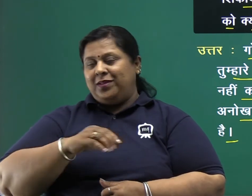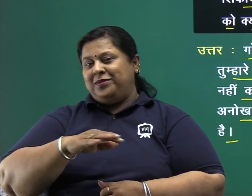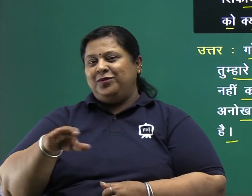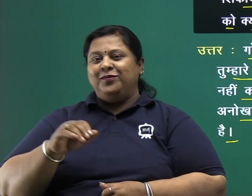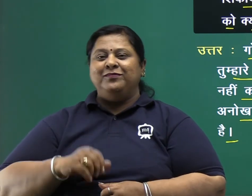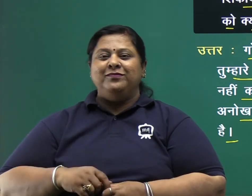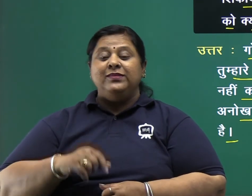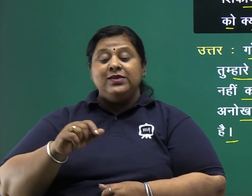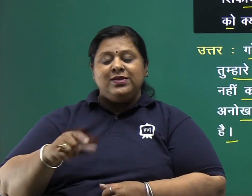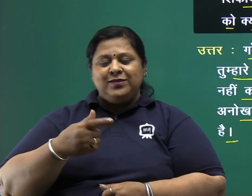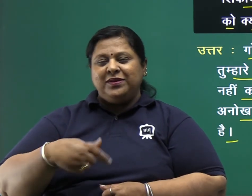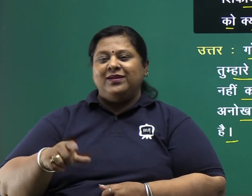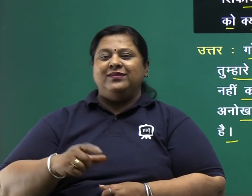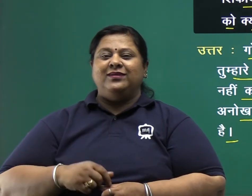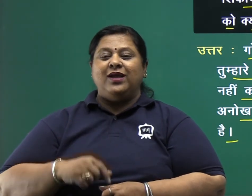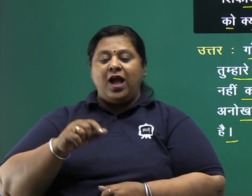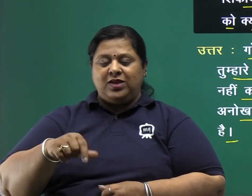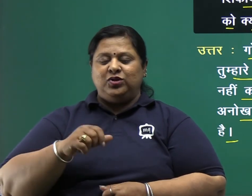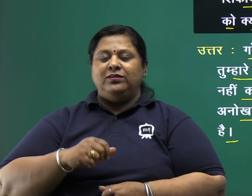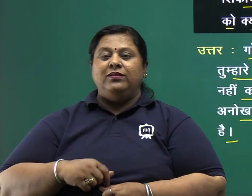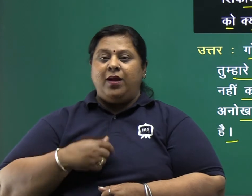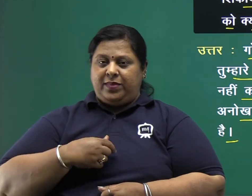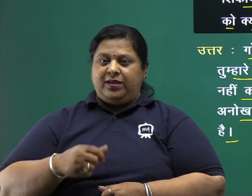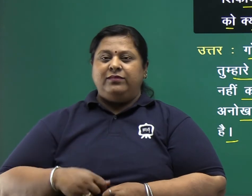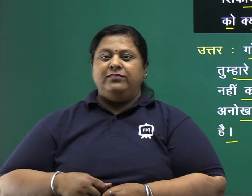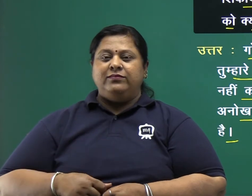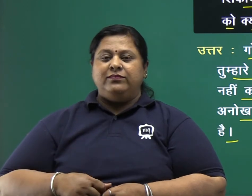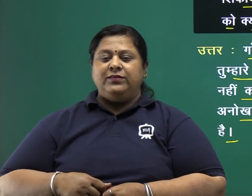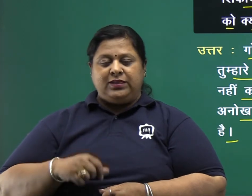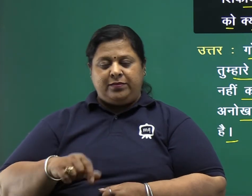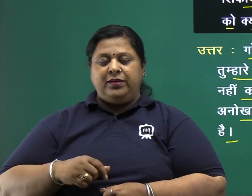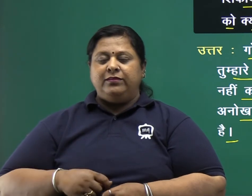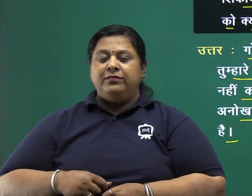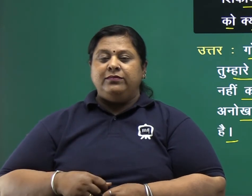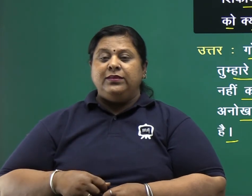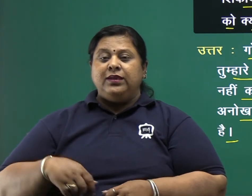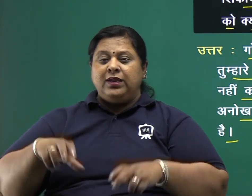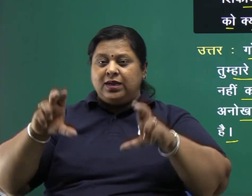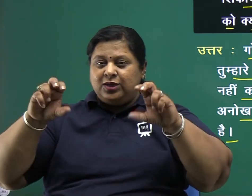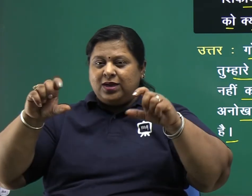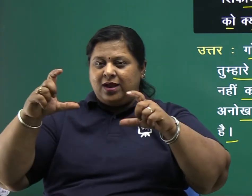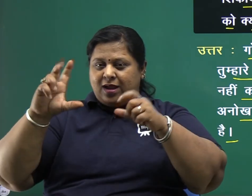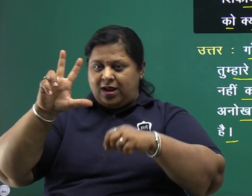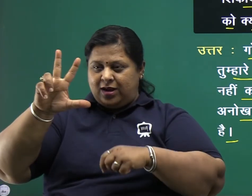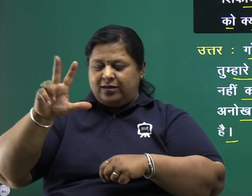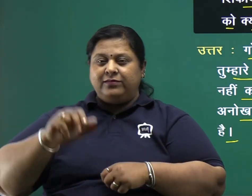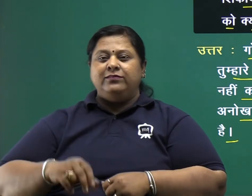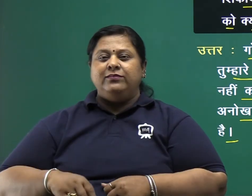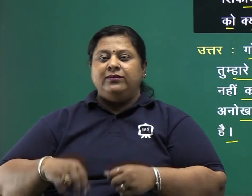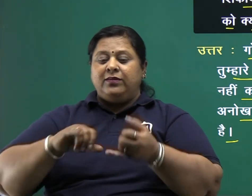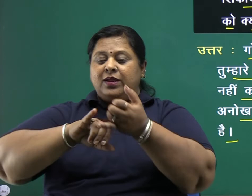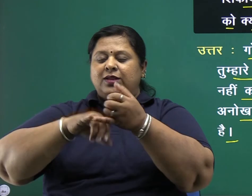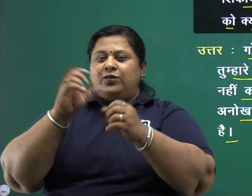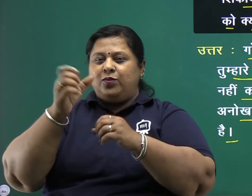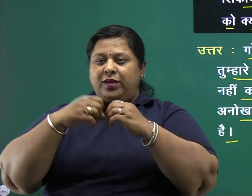बच्चों, इस प्रकार से आज हमने यहाँ पर कक्षा 8 विषय